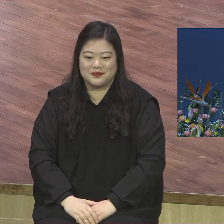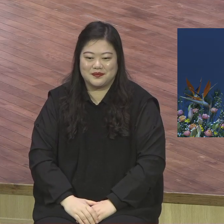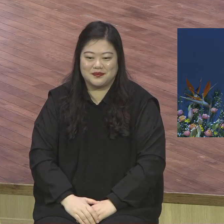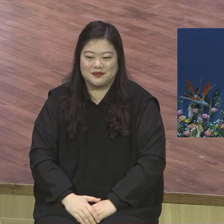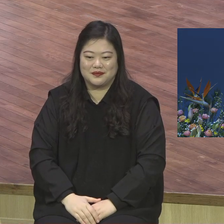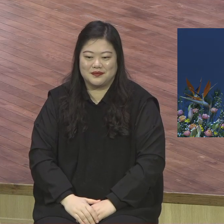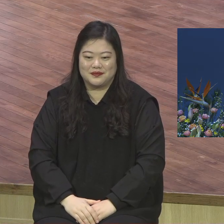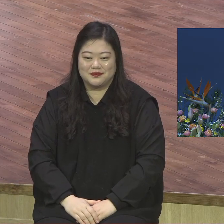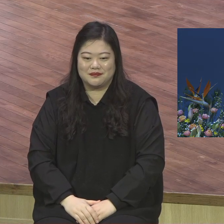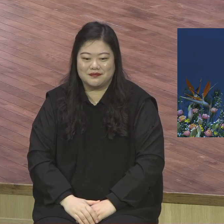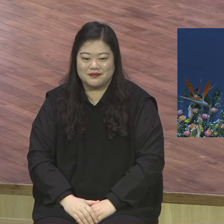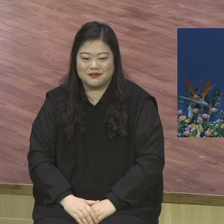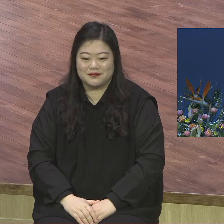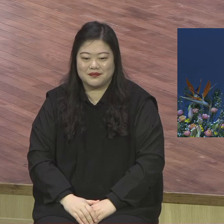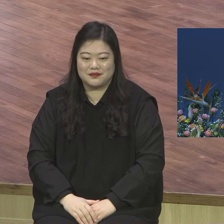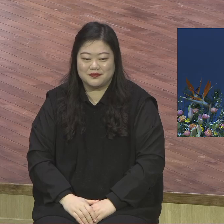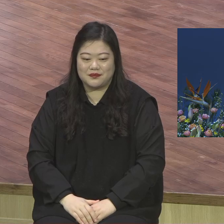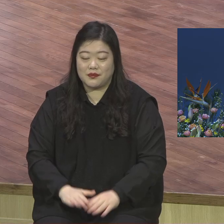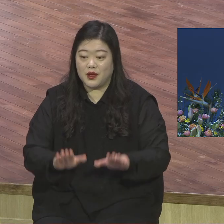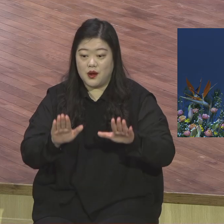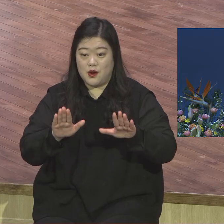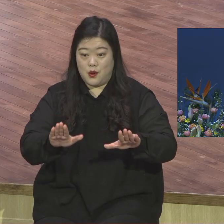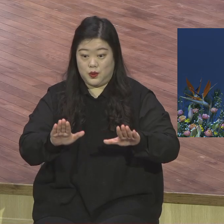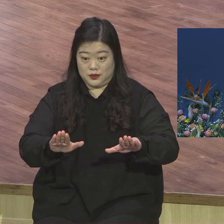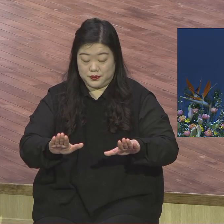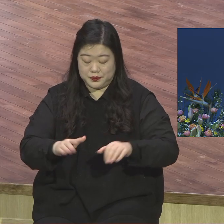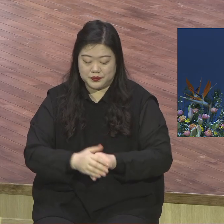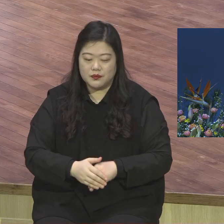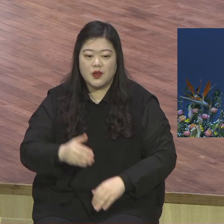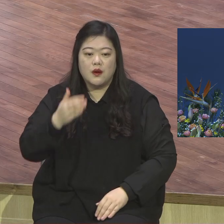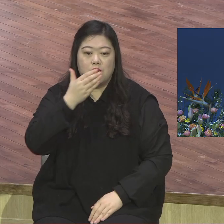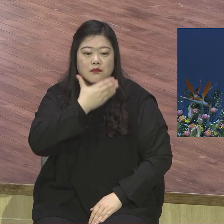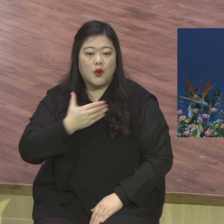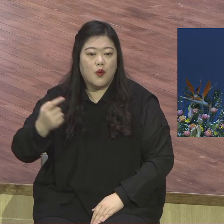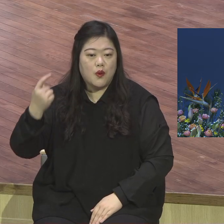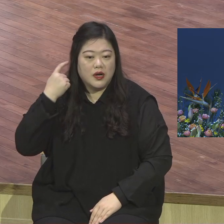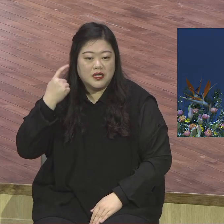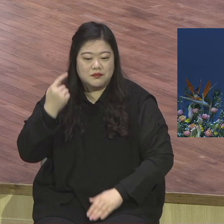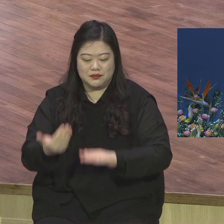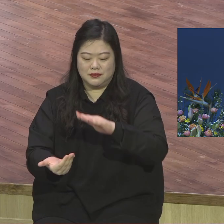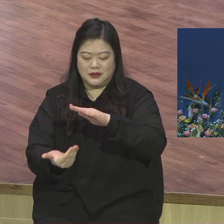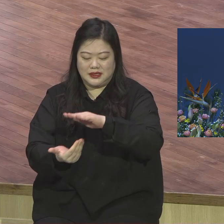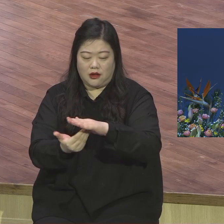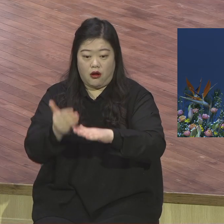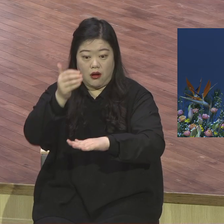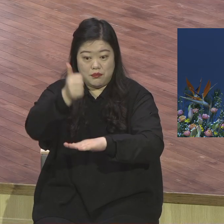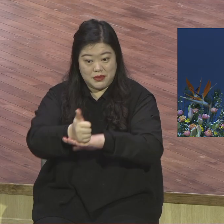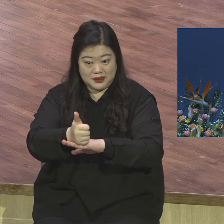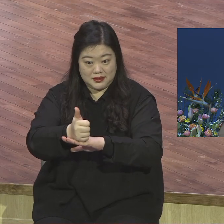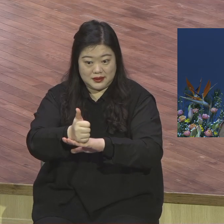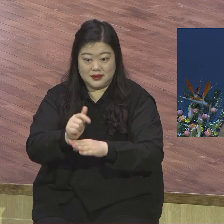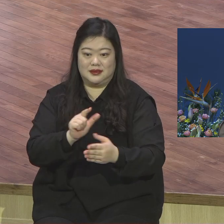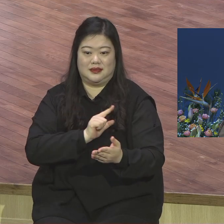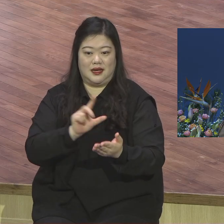제가 드리는 말씀 가지고 복음 서밋이란 제목으로 말씀을 드립니다.